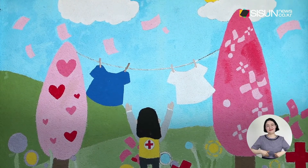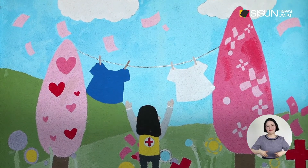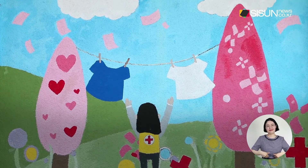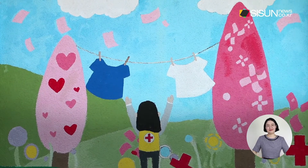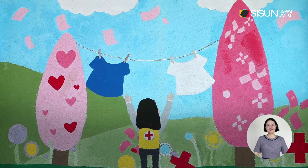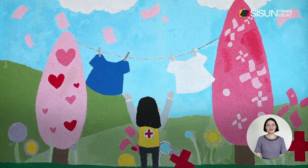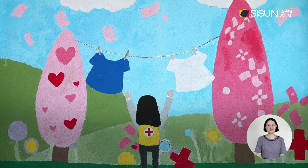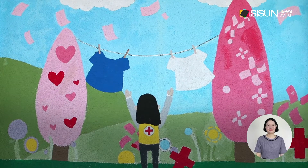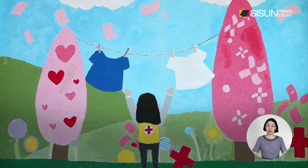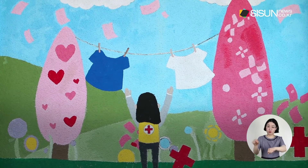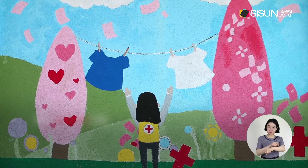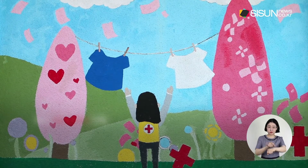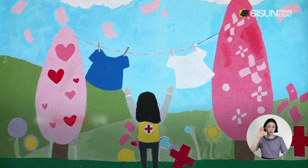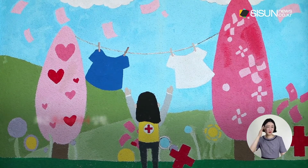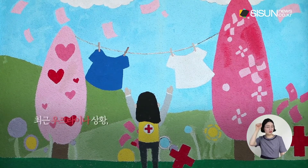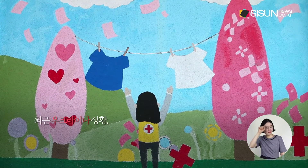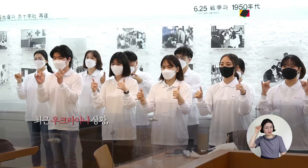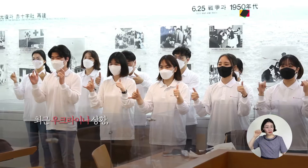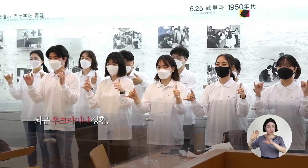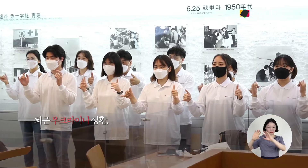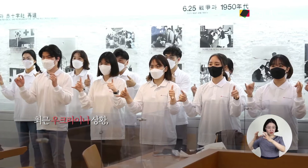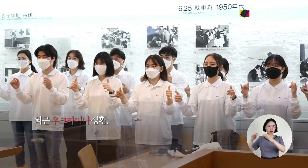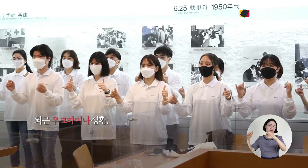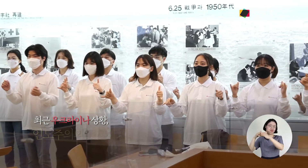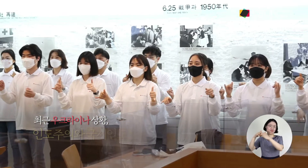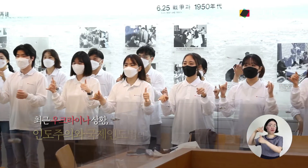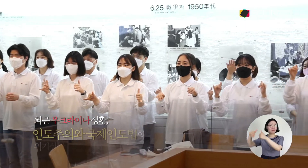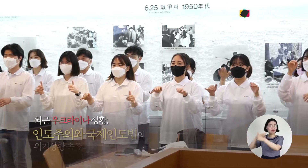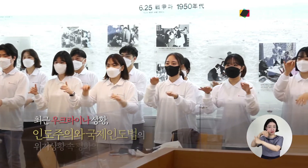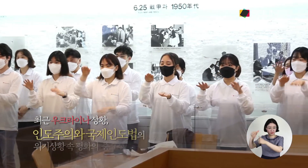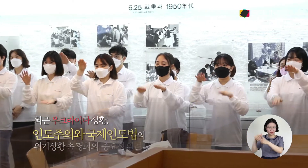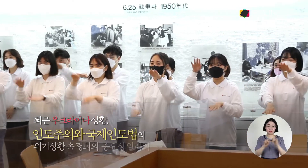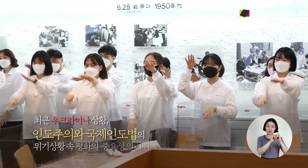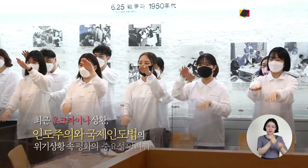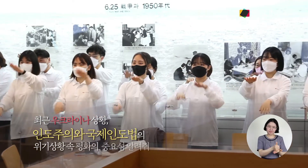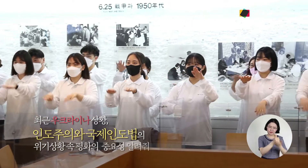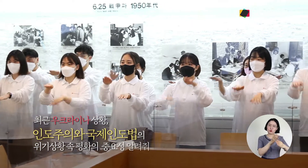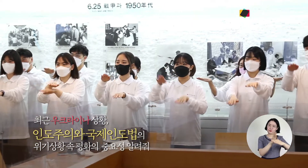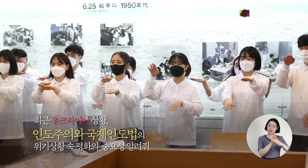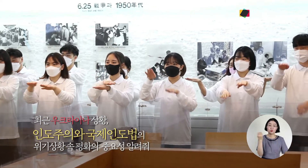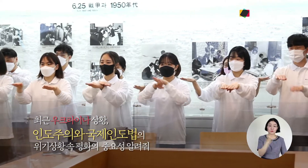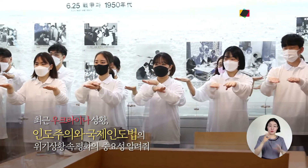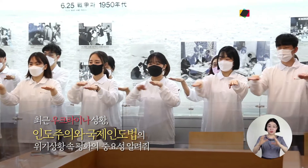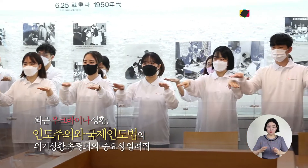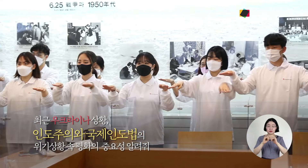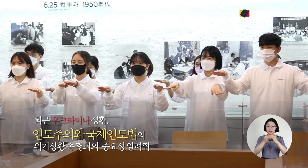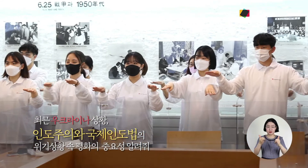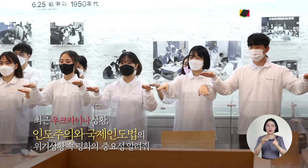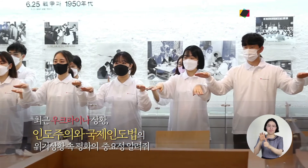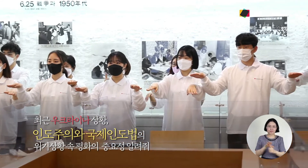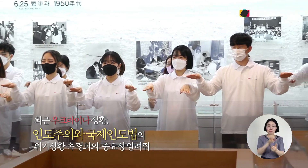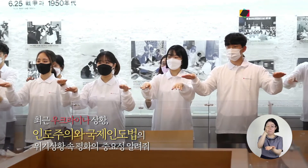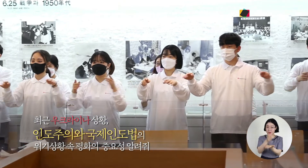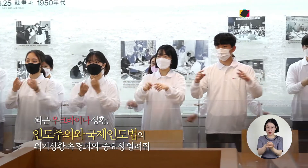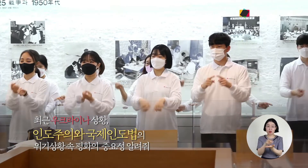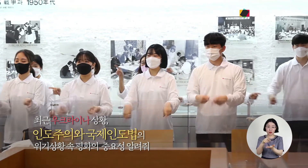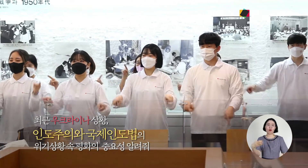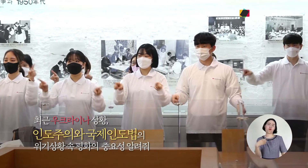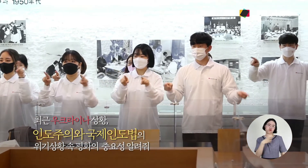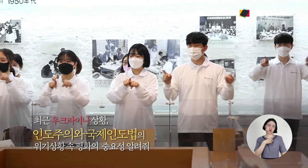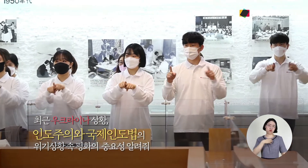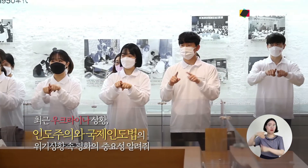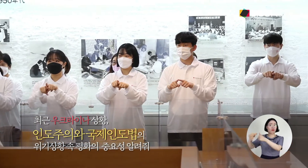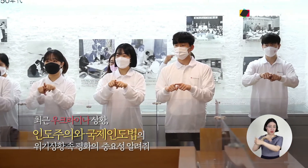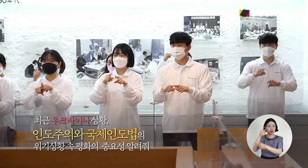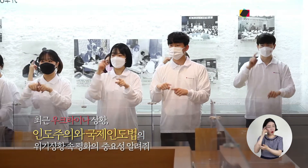필요합니다. 특히 최근 우크라이나 상황은 인도주의와 국제인도법의 위기 상황에서 평화의 필요성과